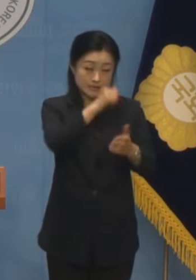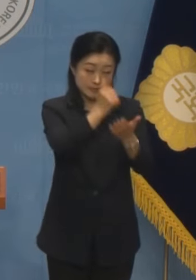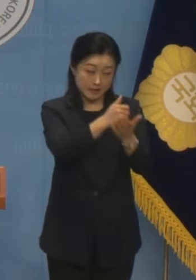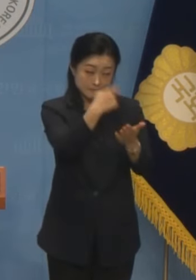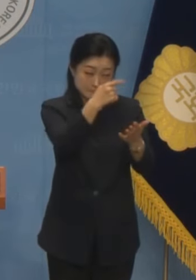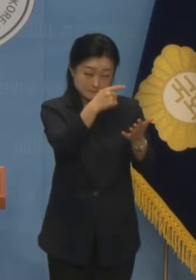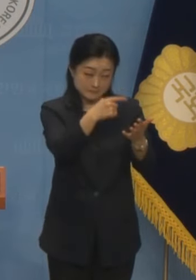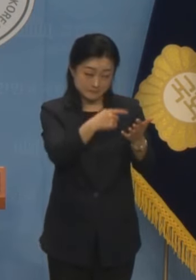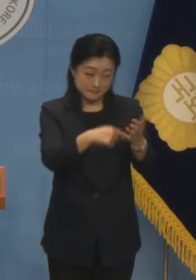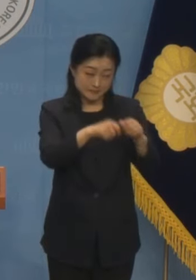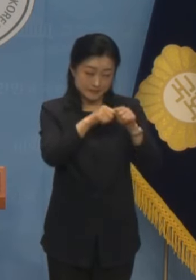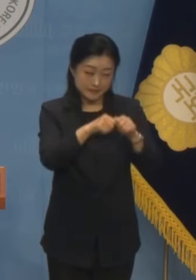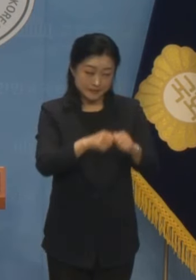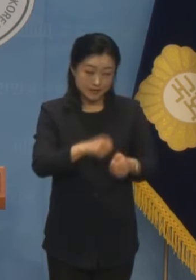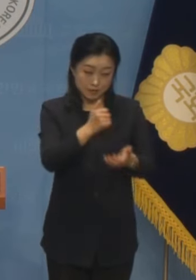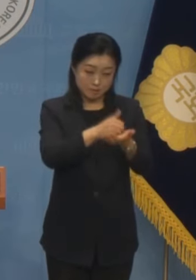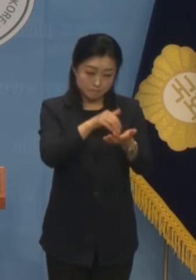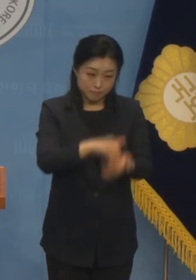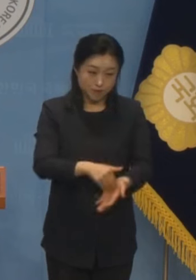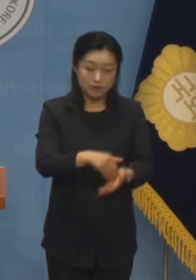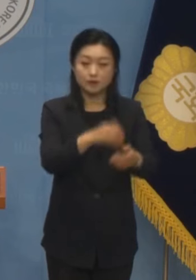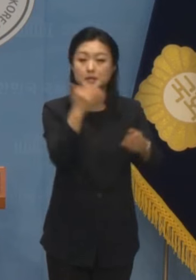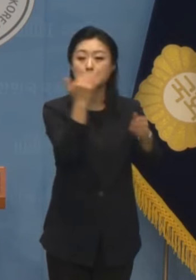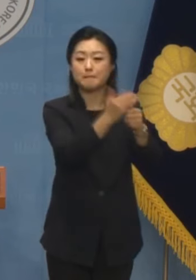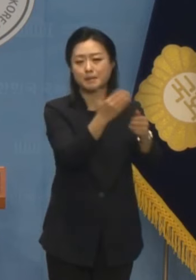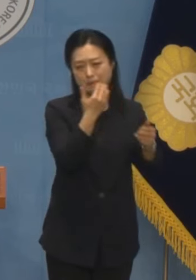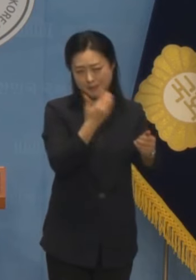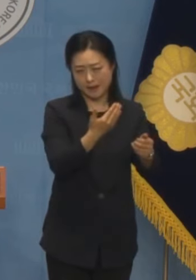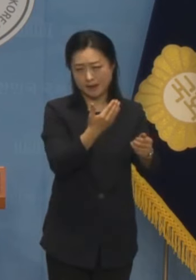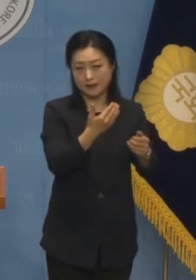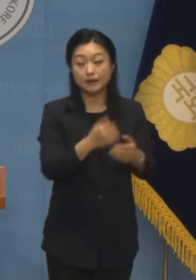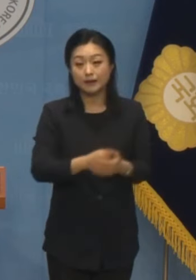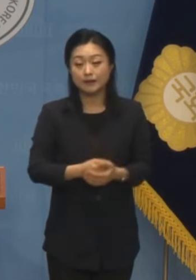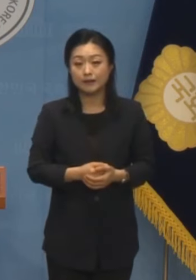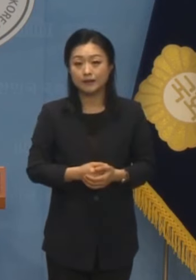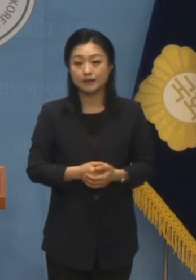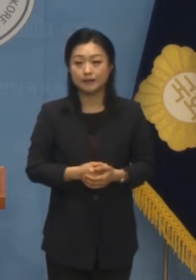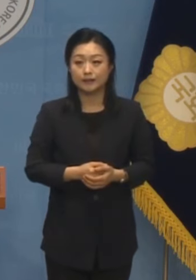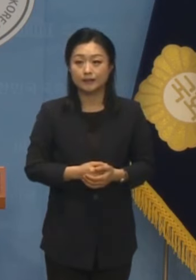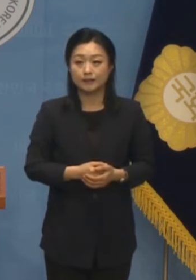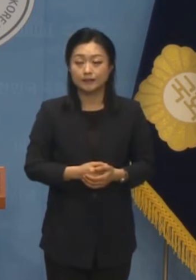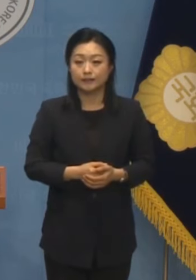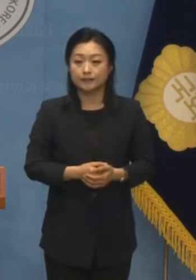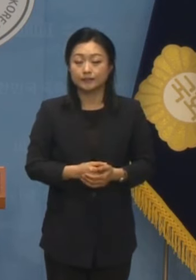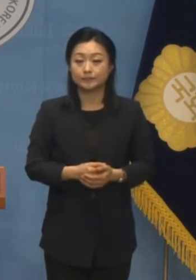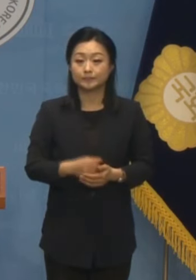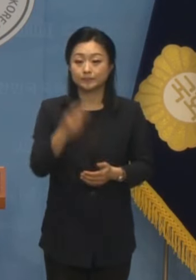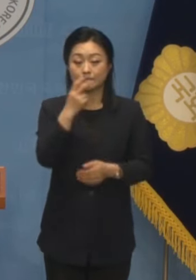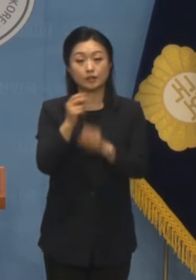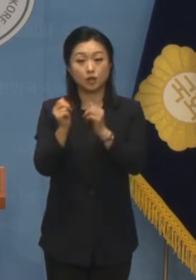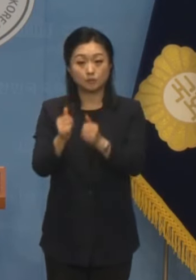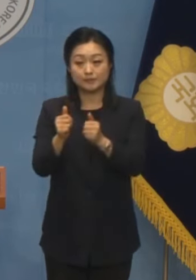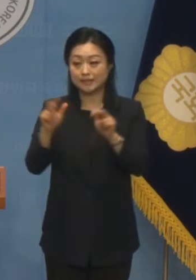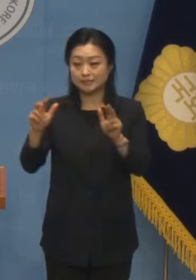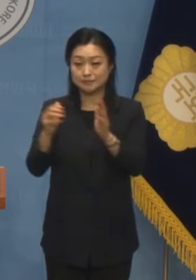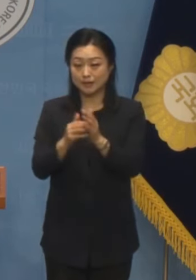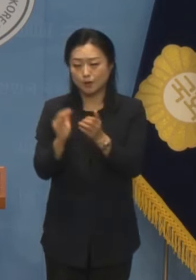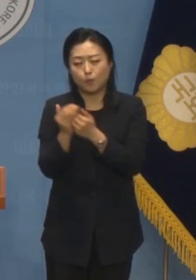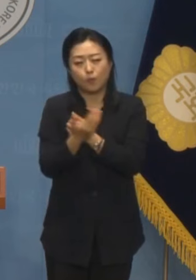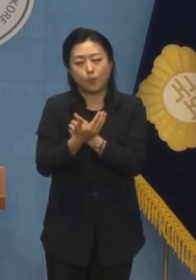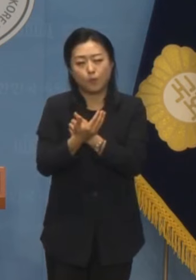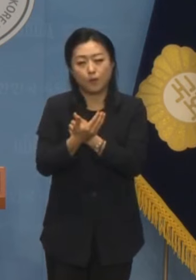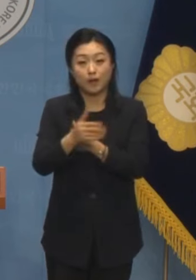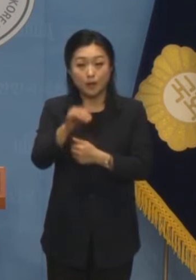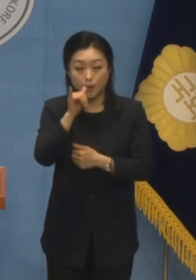파면까지 가능하도록 하는 그동안 공무원 징계령에 따라서 처분이 이루어졌습니다. 검찰이 그동안 제19